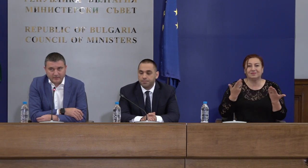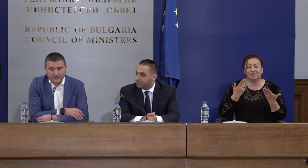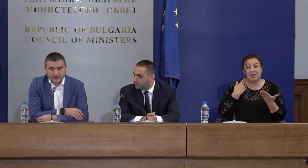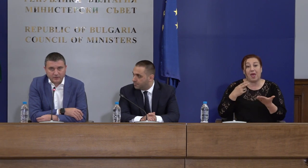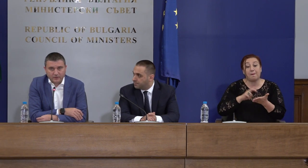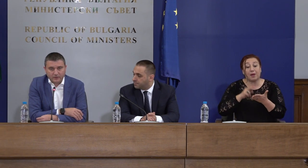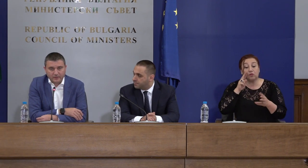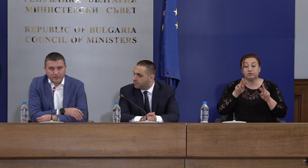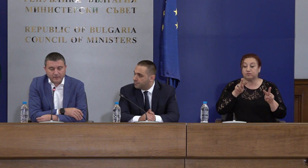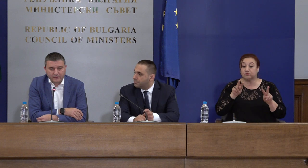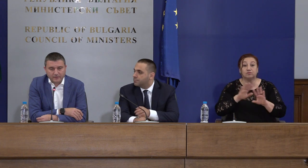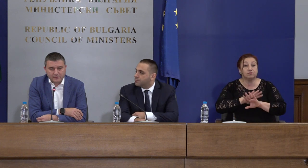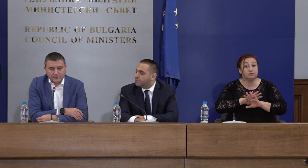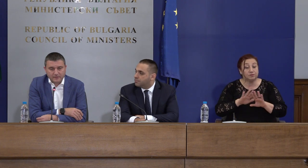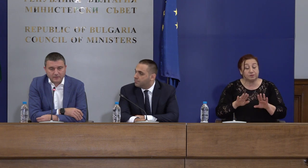Очакваме, ако